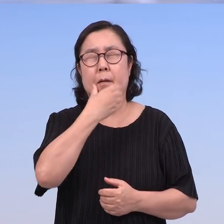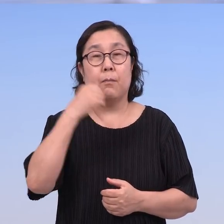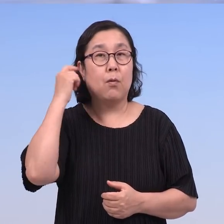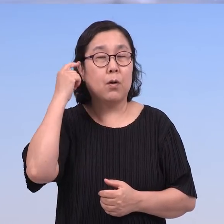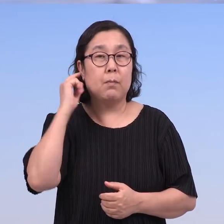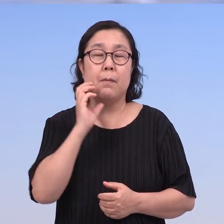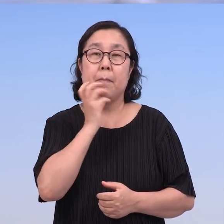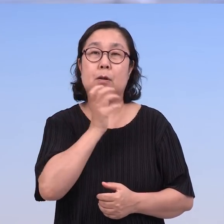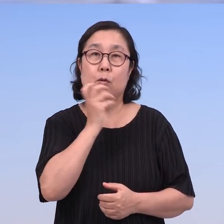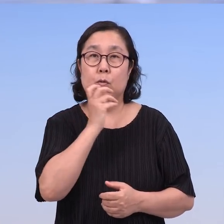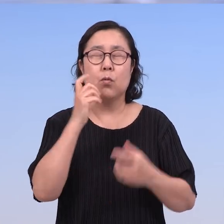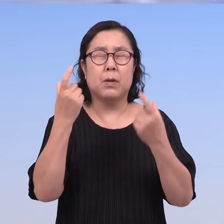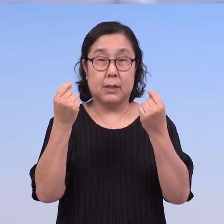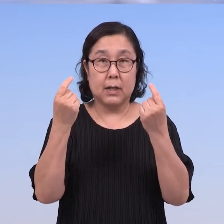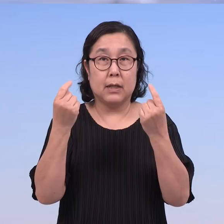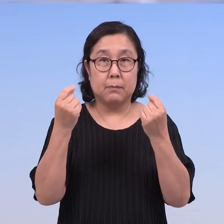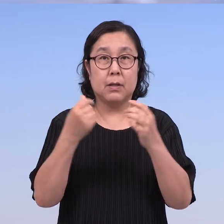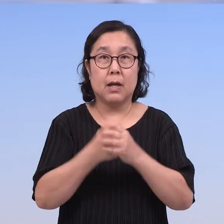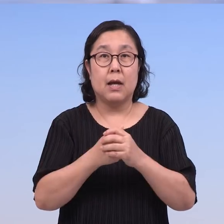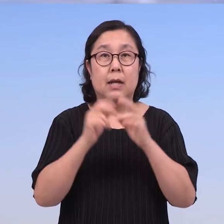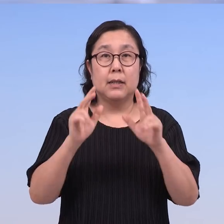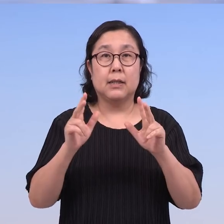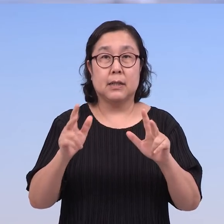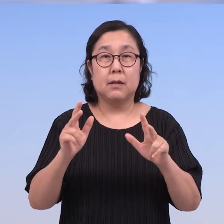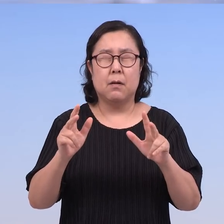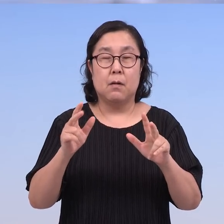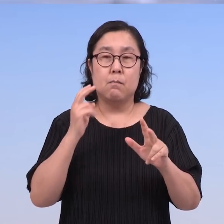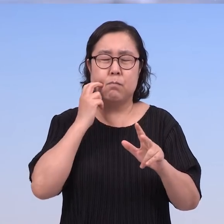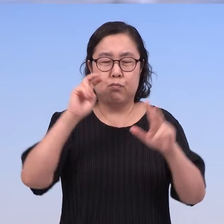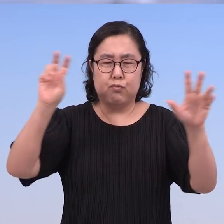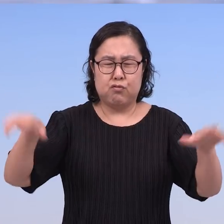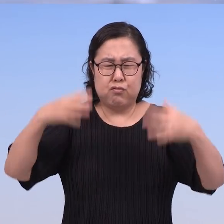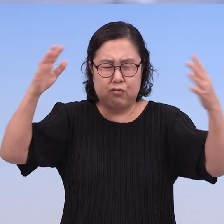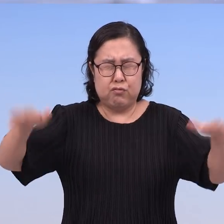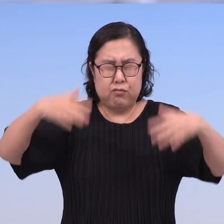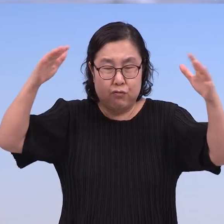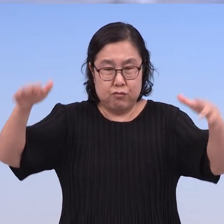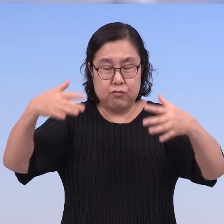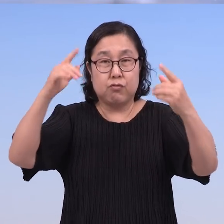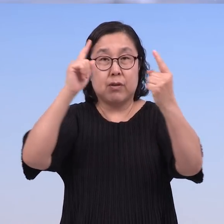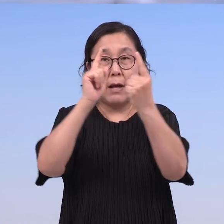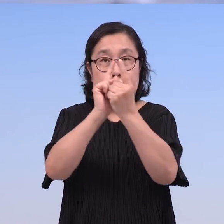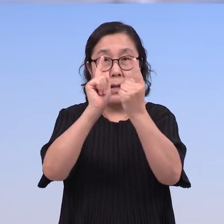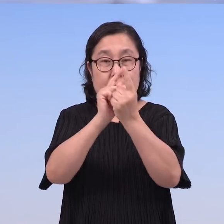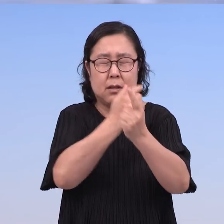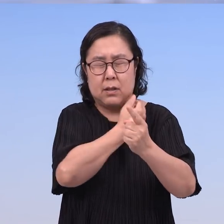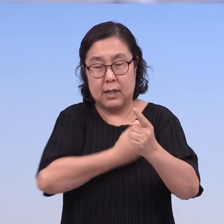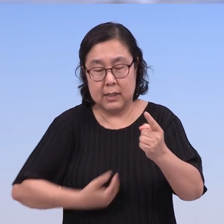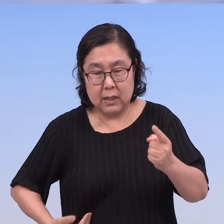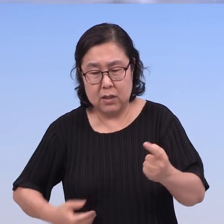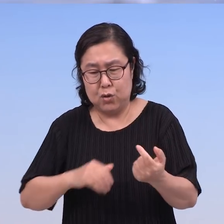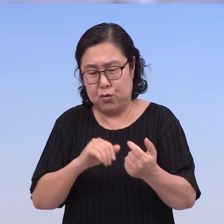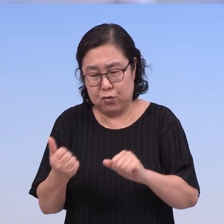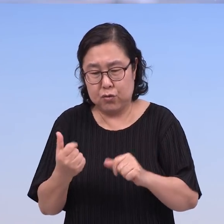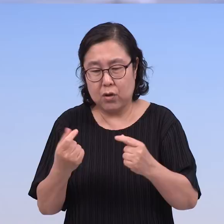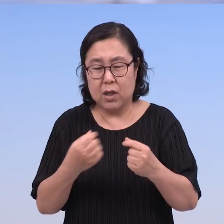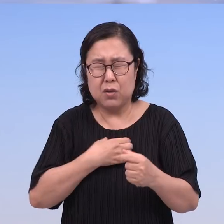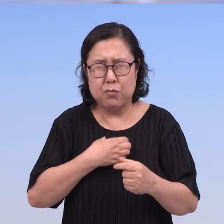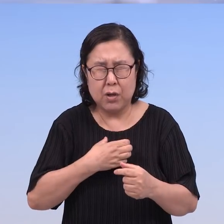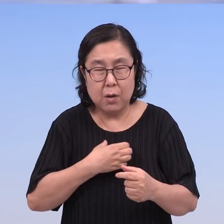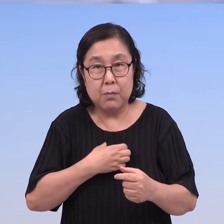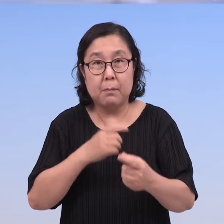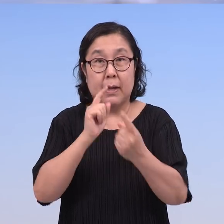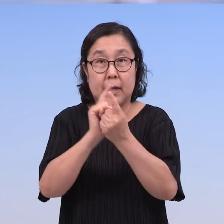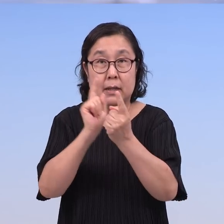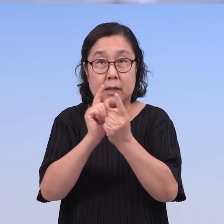마태복음 14장에 나오는 베드로도 마찬가지예요. 지금 풍랑을 만나가지고 막 제자들이 죽을 것 같은